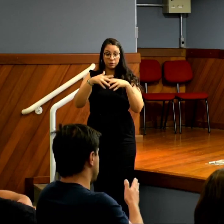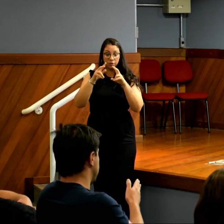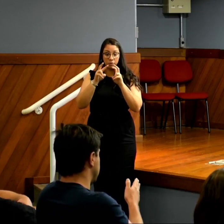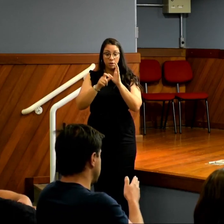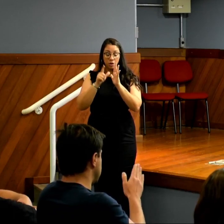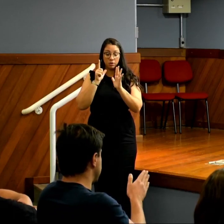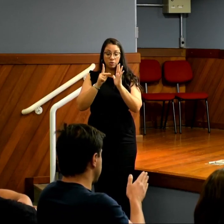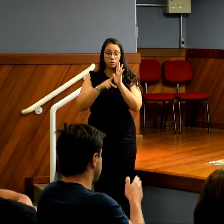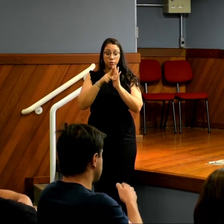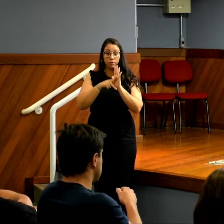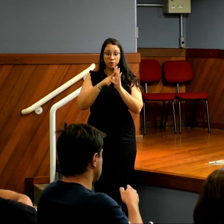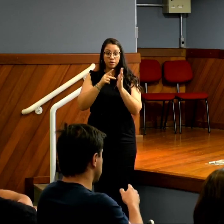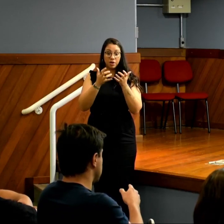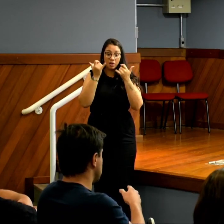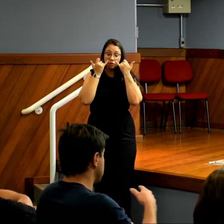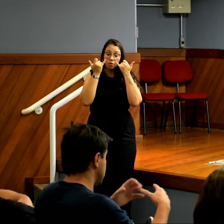Exato.